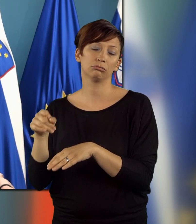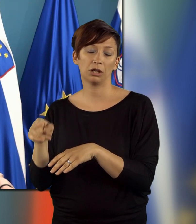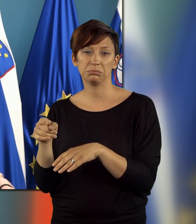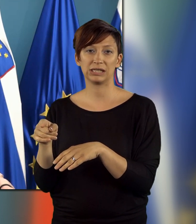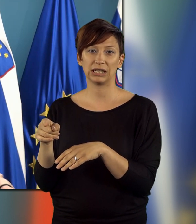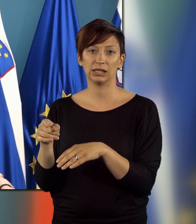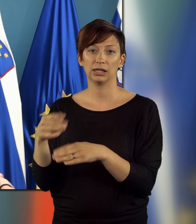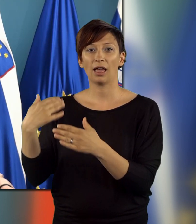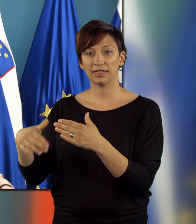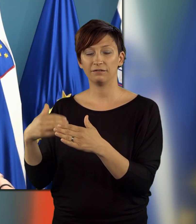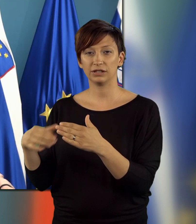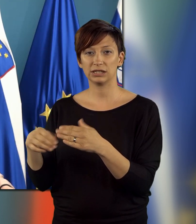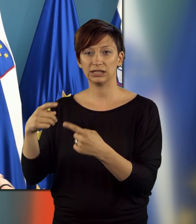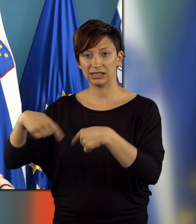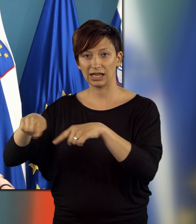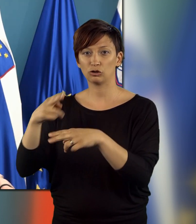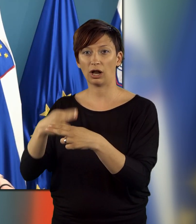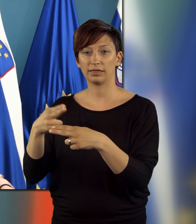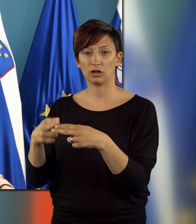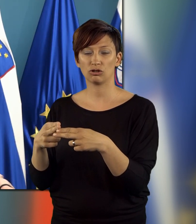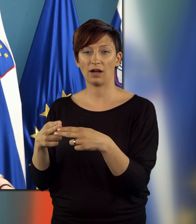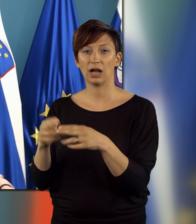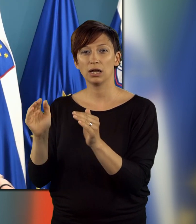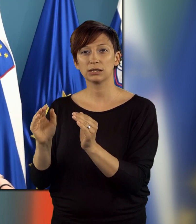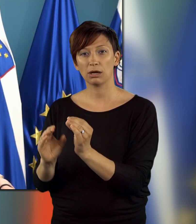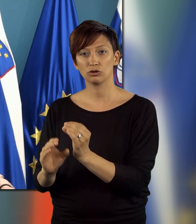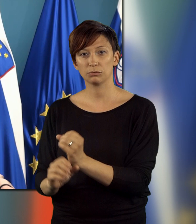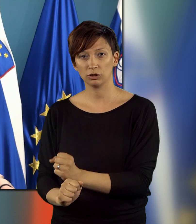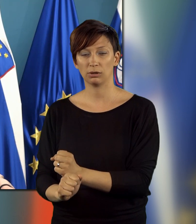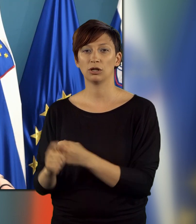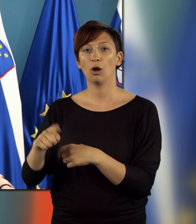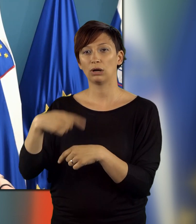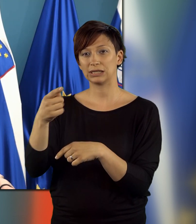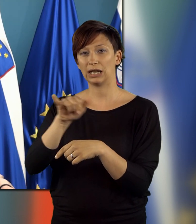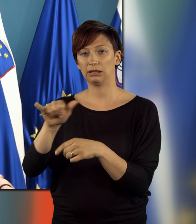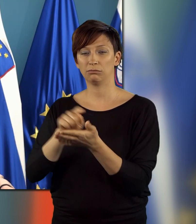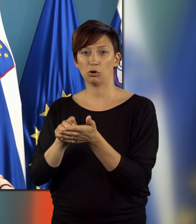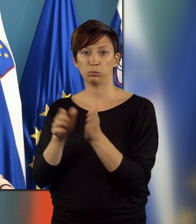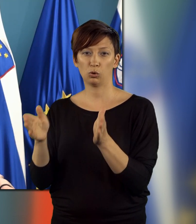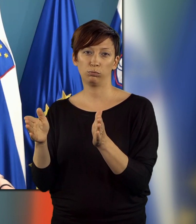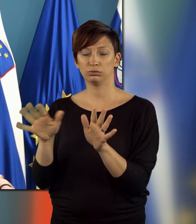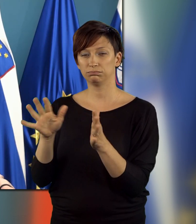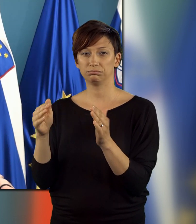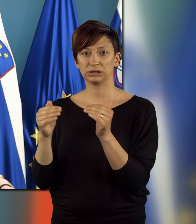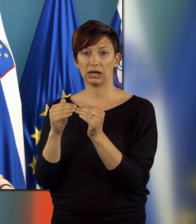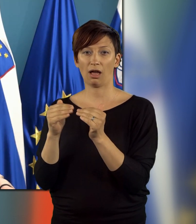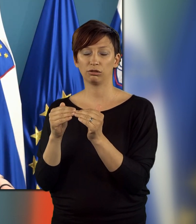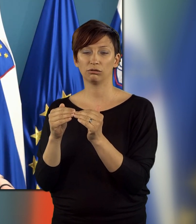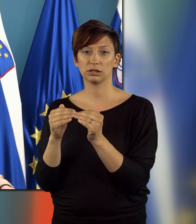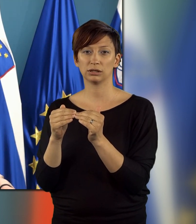se deficit sektorja država zmanjševal v naslednjem obdobju skladno